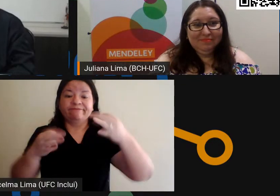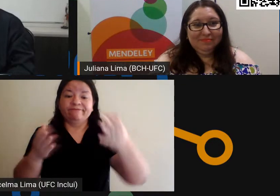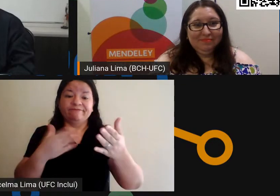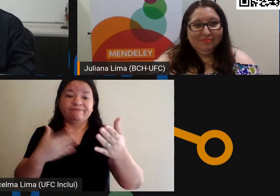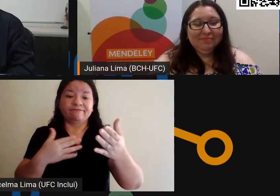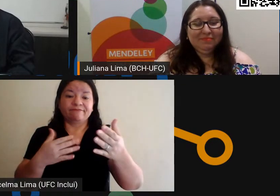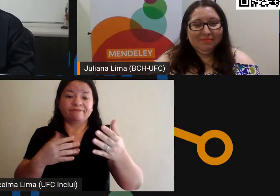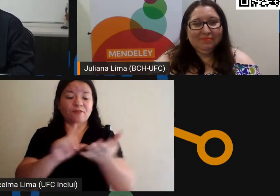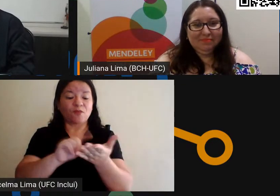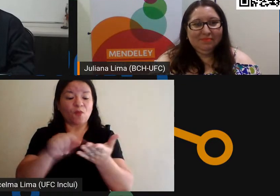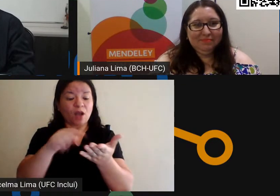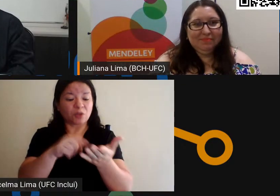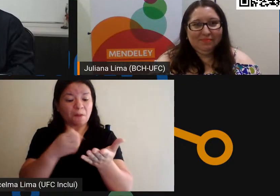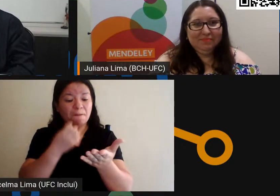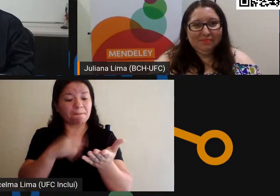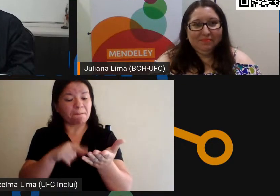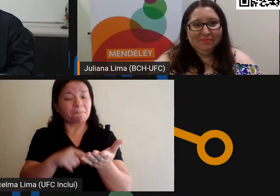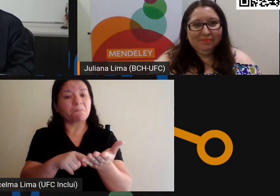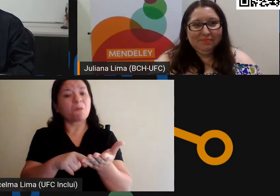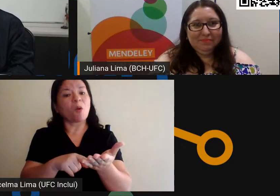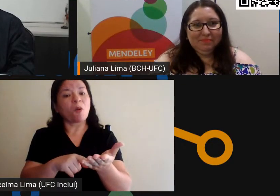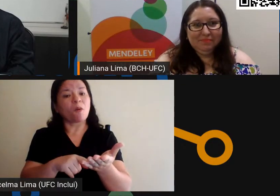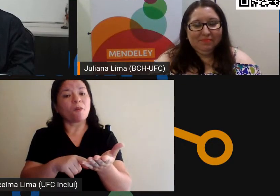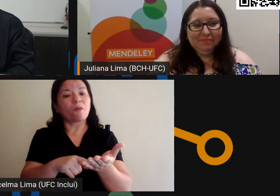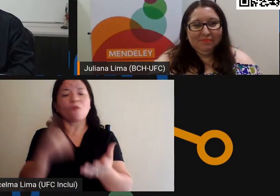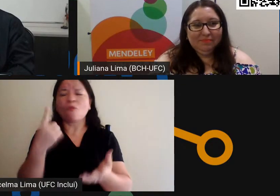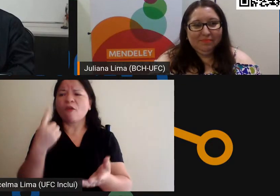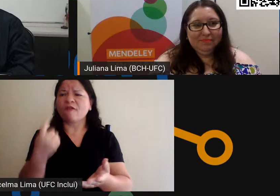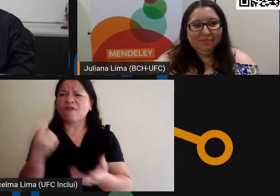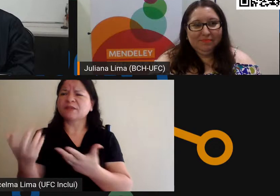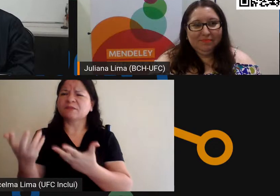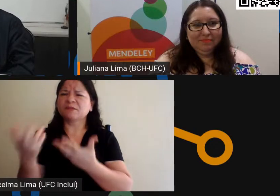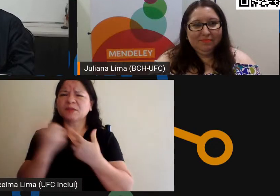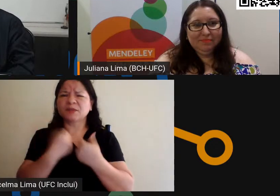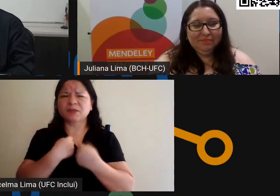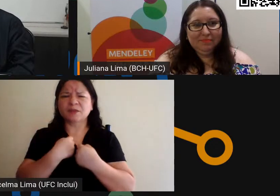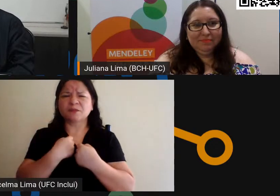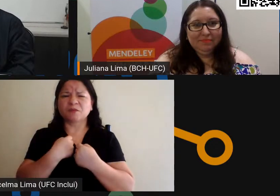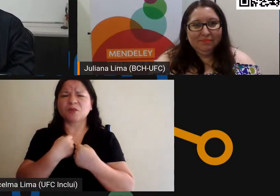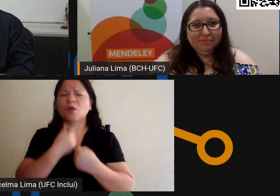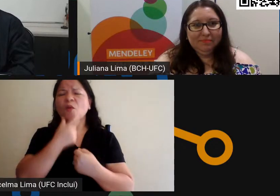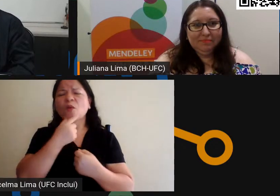bom. Uma vez eu recebi um artigo para publicar na minha revista, era de um cara aqui dos Estados Unidos,